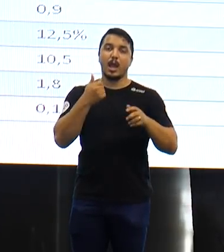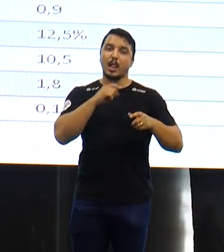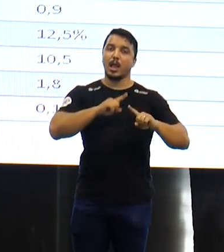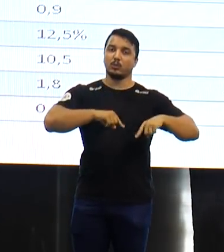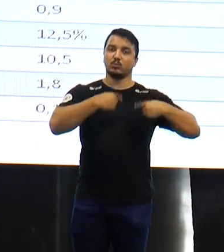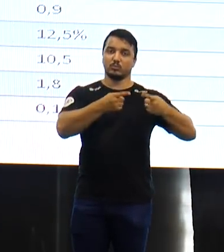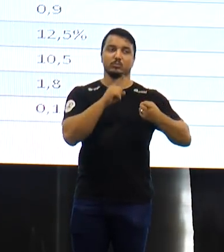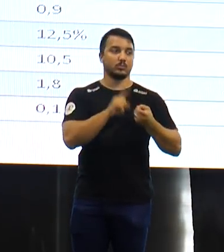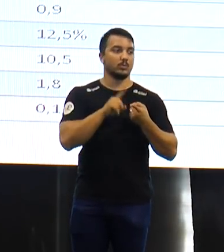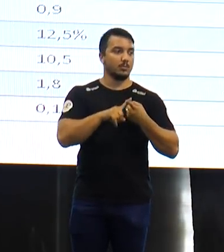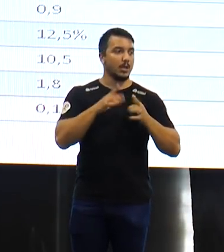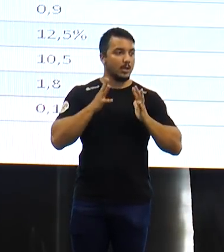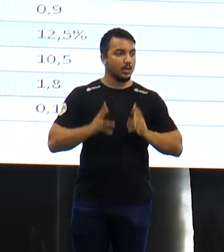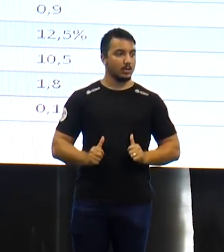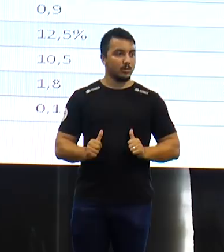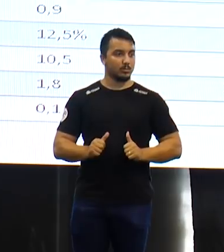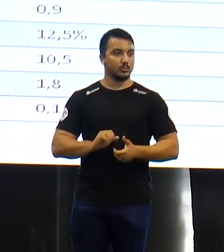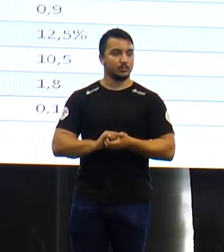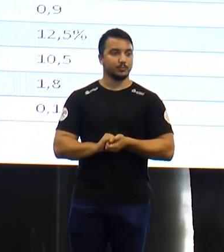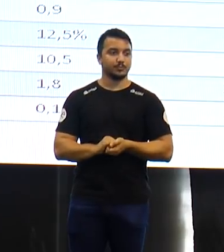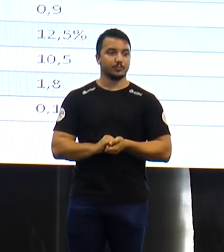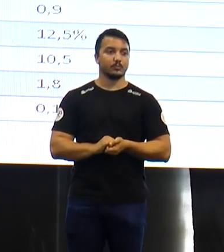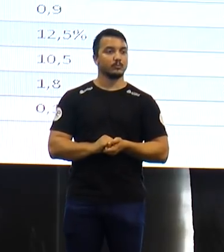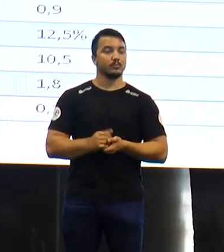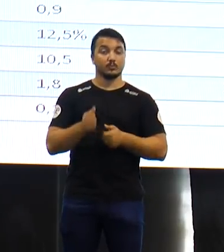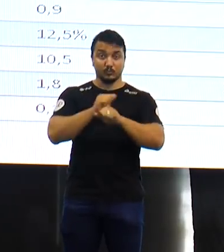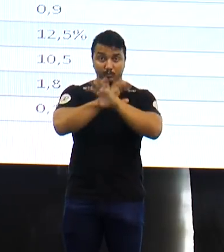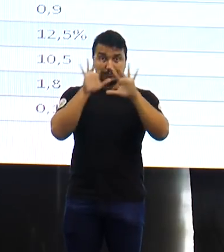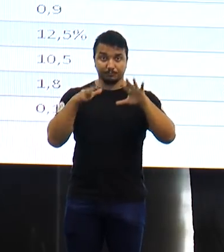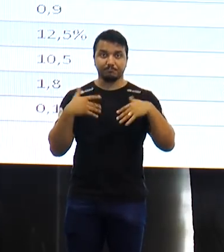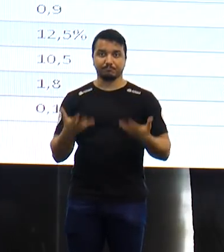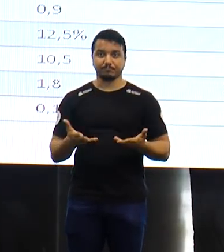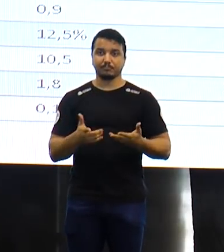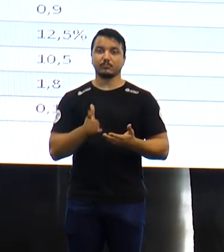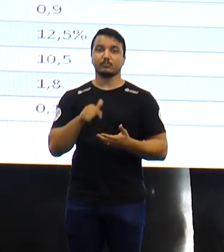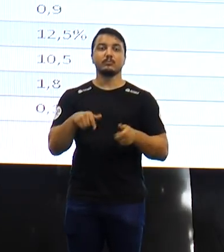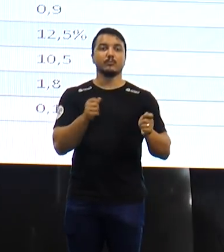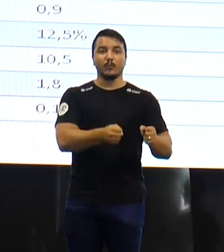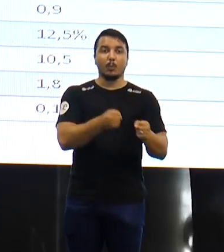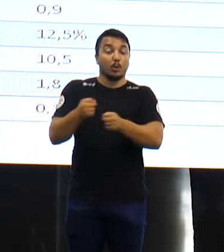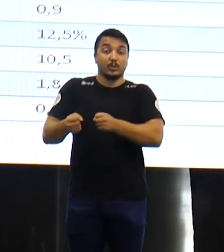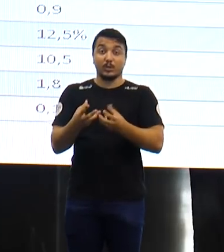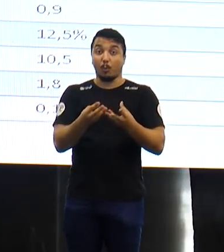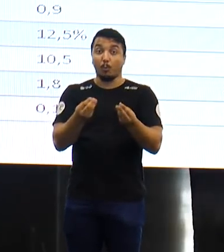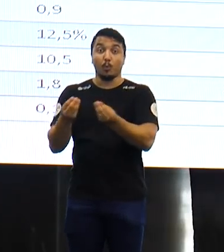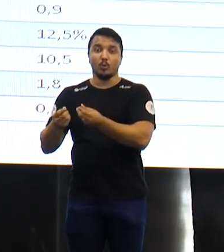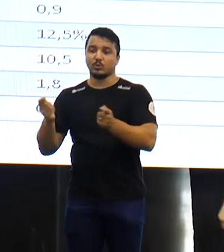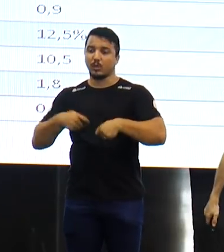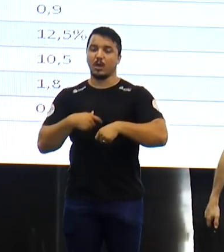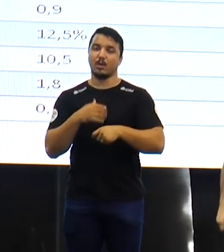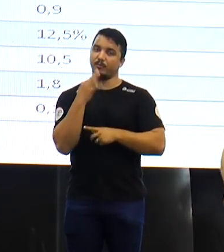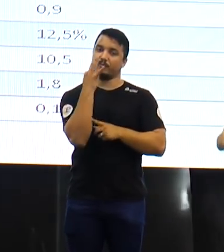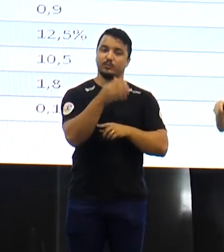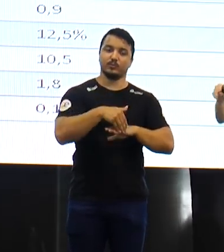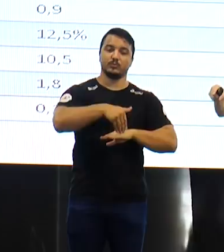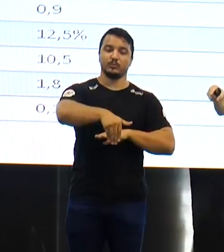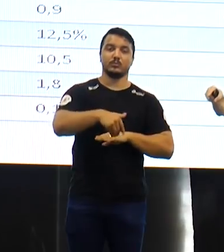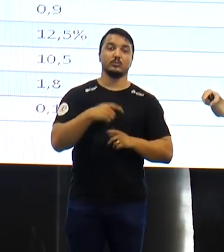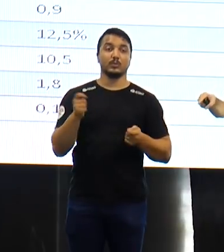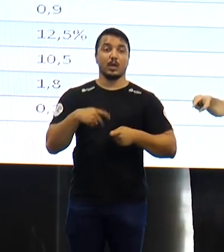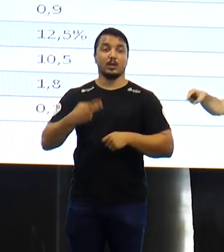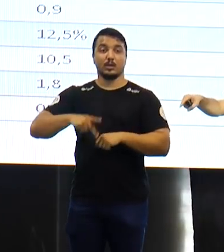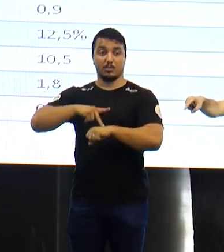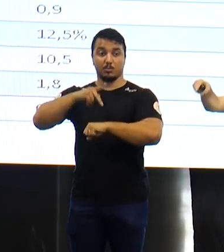limpo. Está claro isso, gente? Sim. Olha que potenciais nós temos de no futuro tornarmos